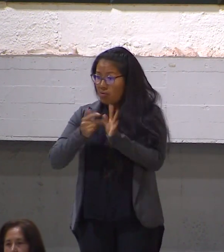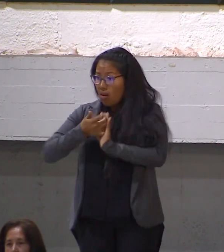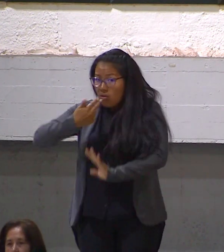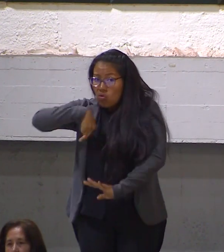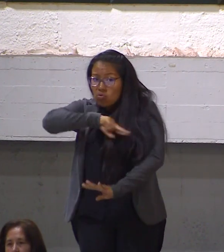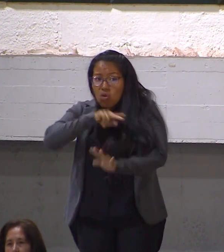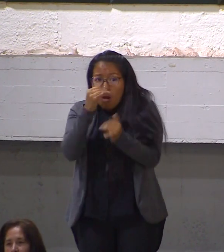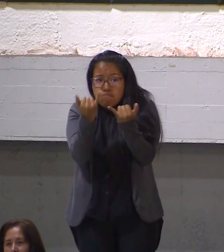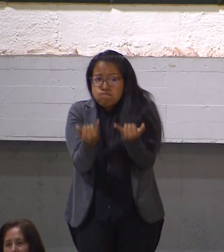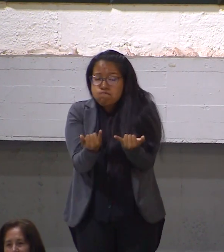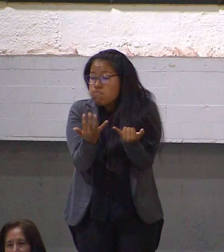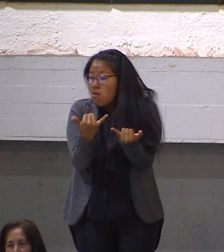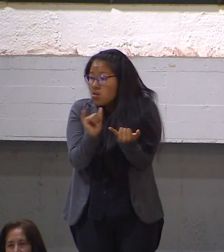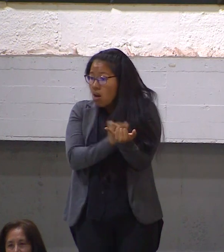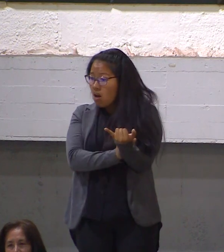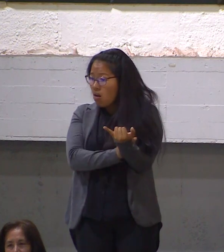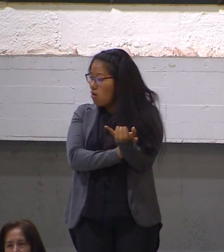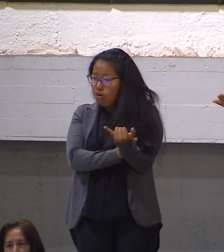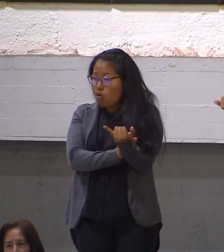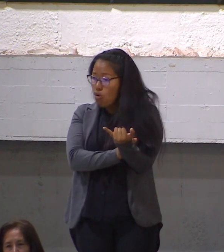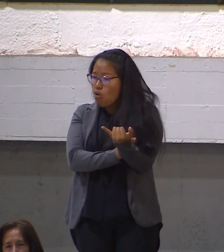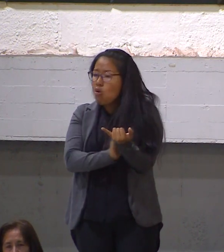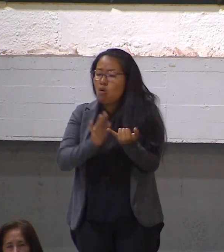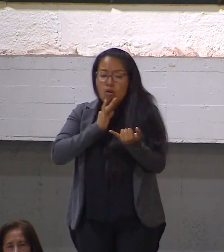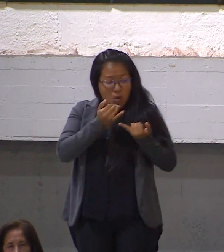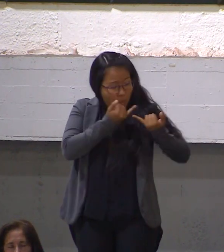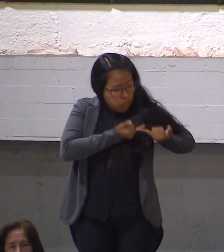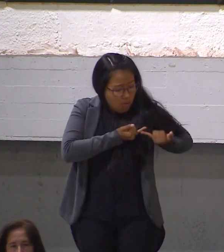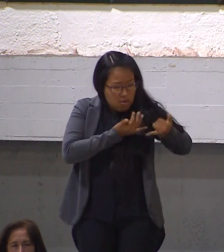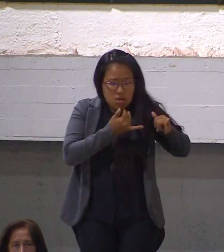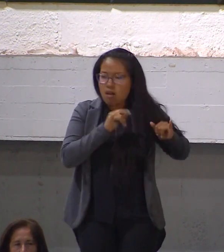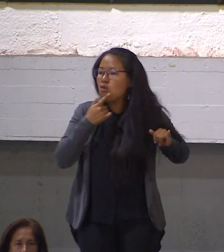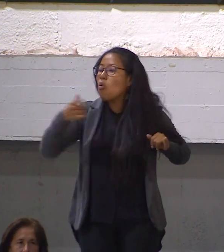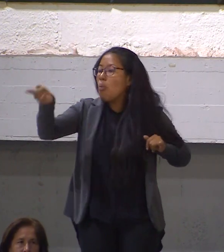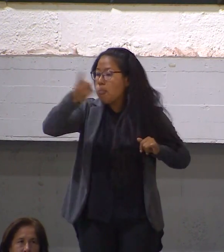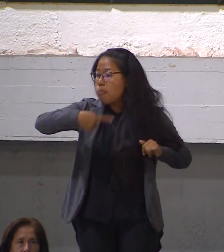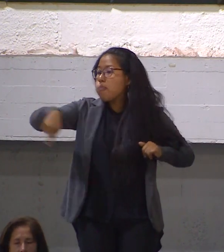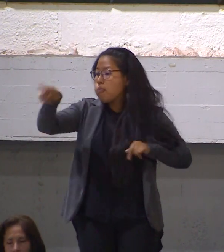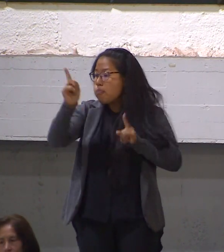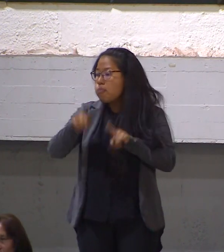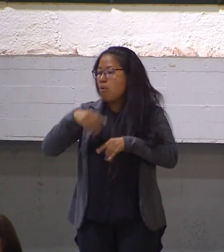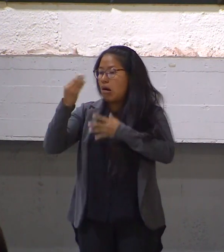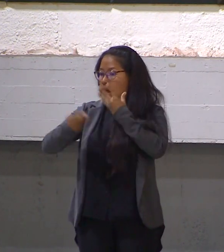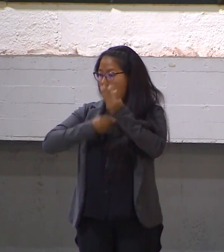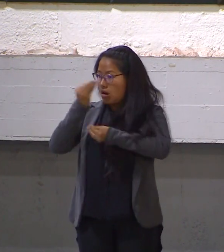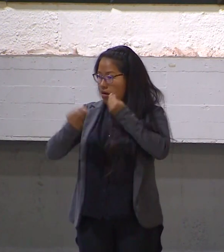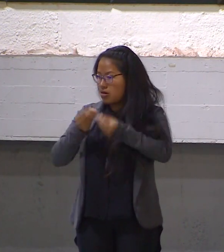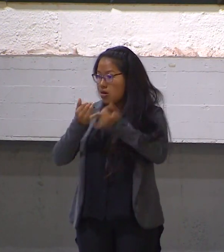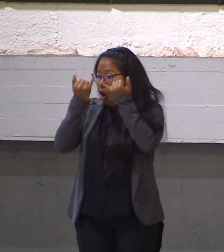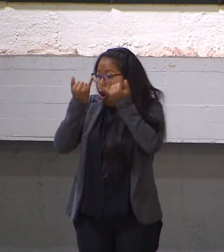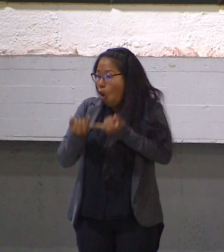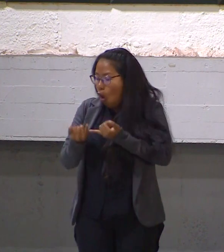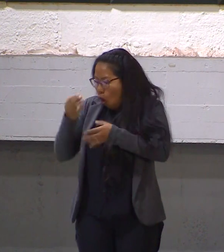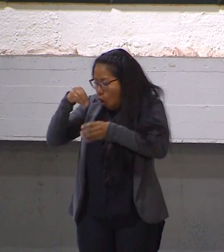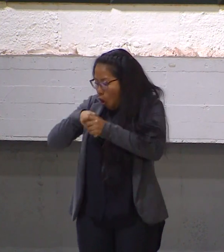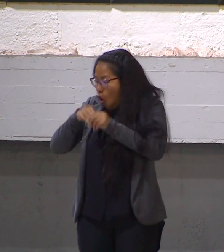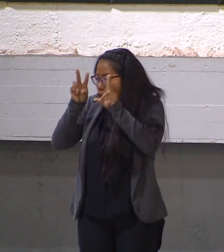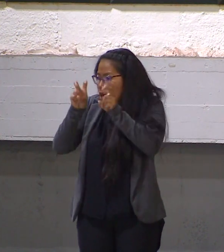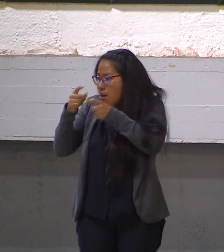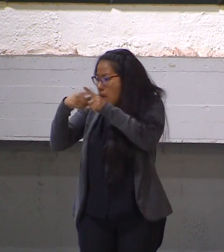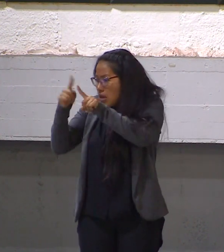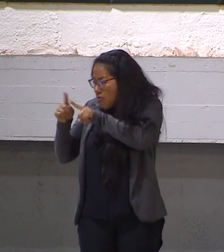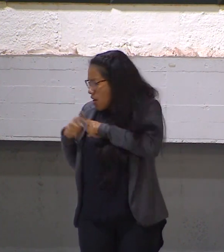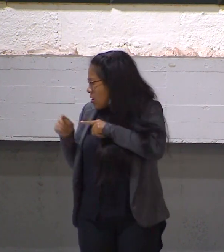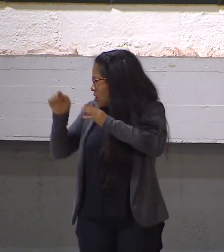los que estamos hoy acá lo hacen ustedes que son los estudiantes que hoy se están involucrando en todos los espacios